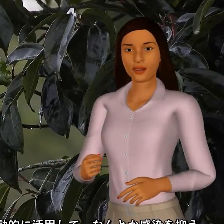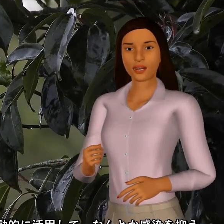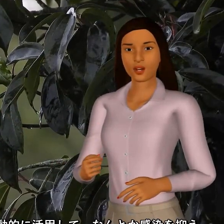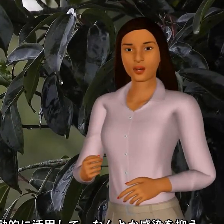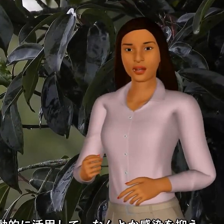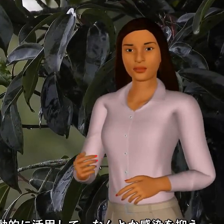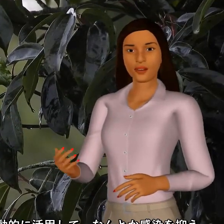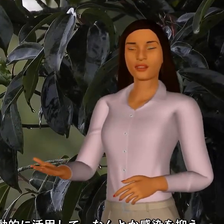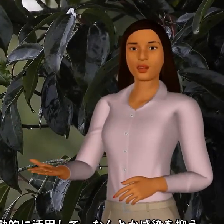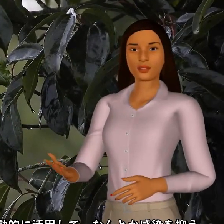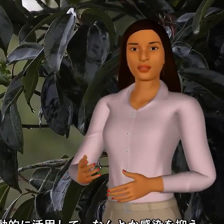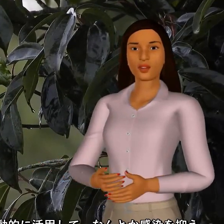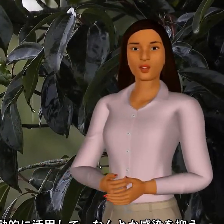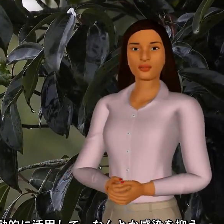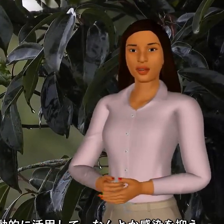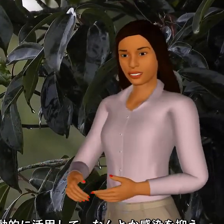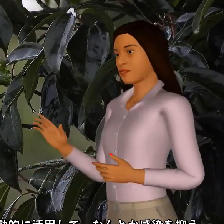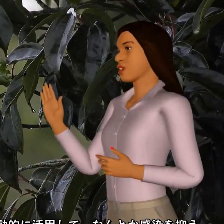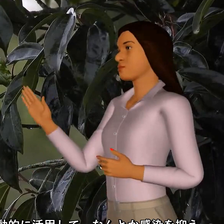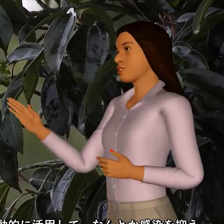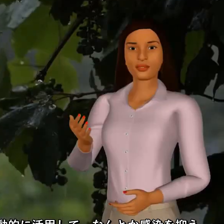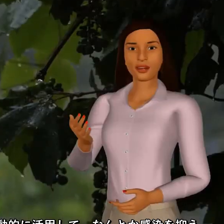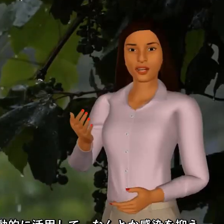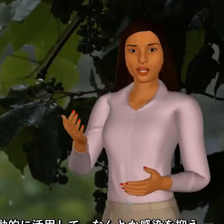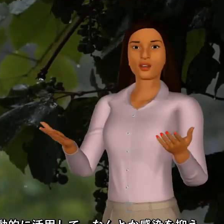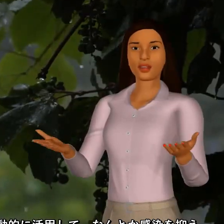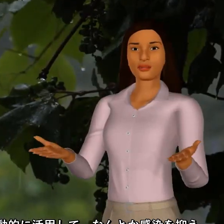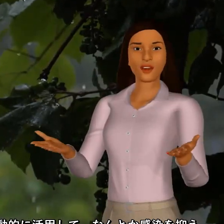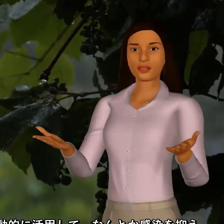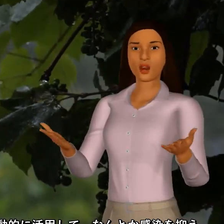必要があれば、まん延防止等重点措置も機